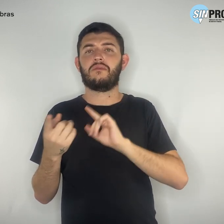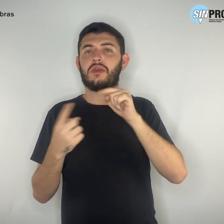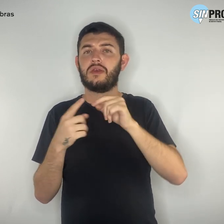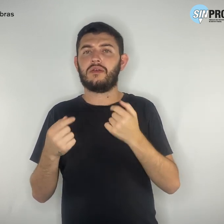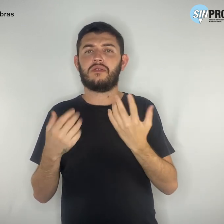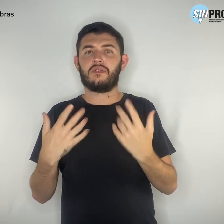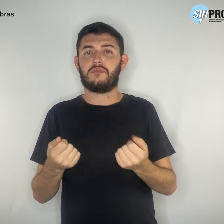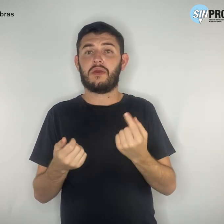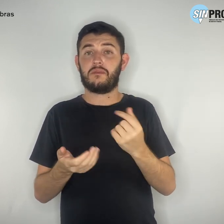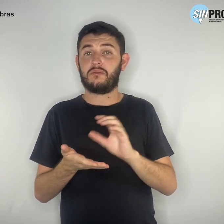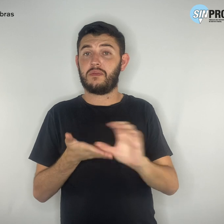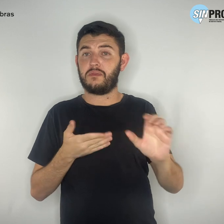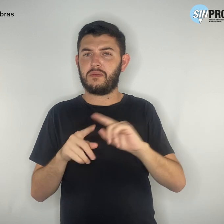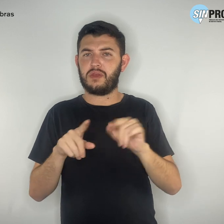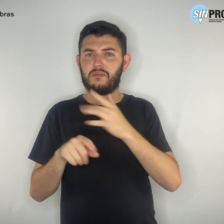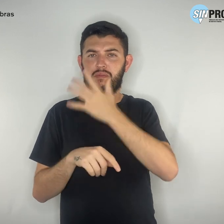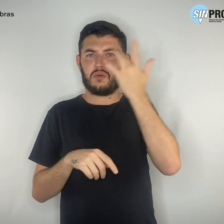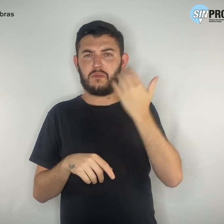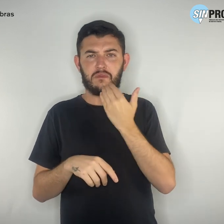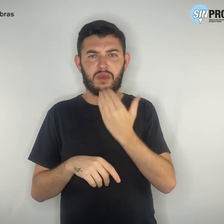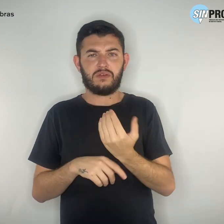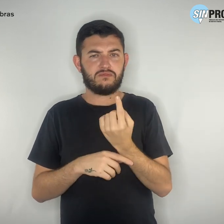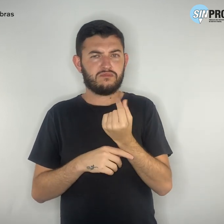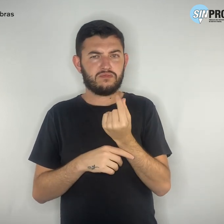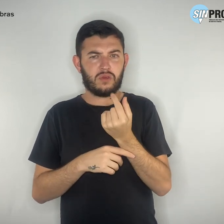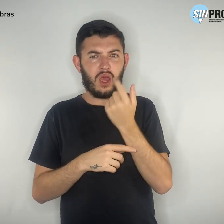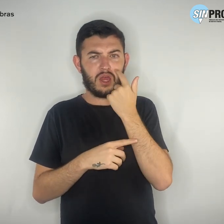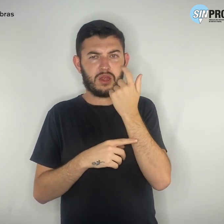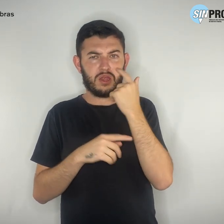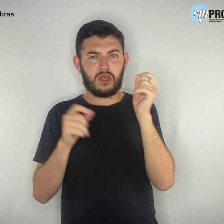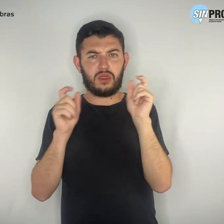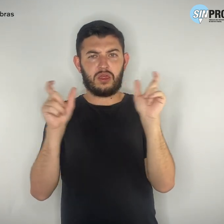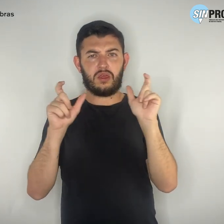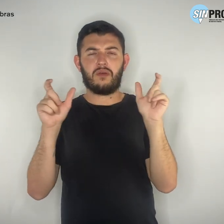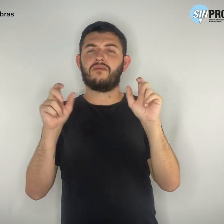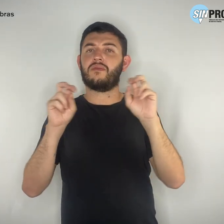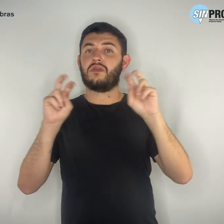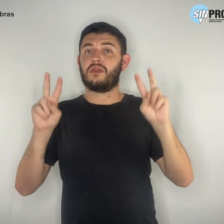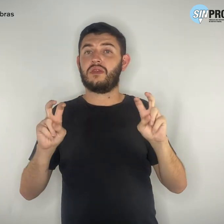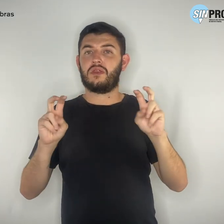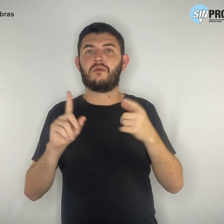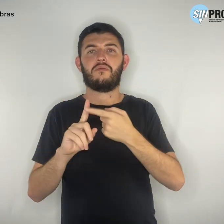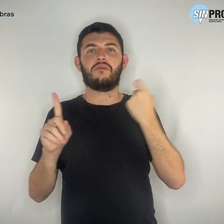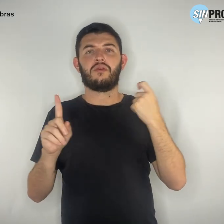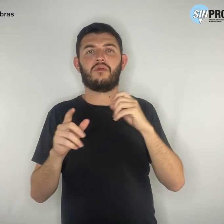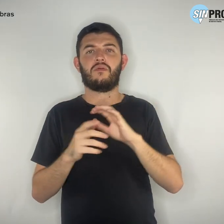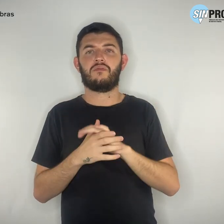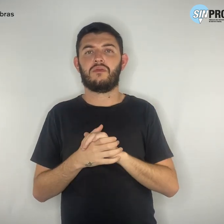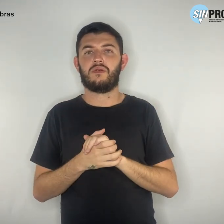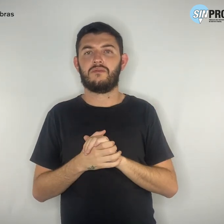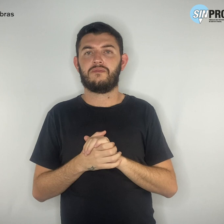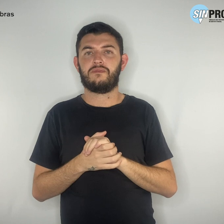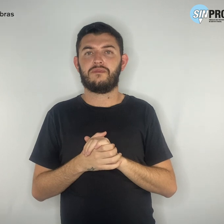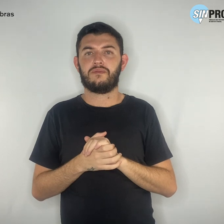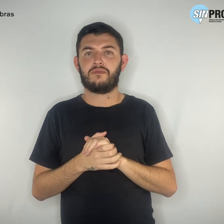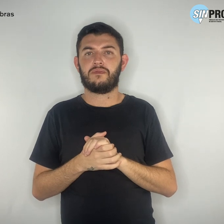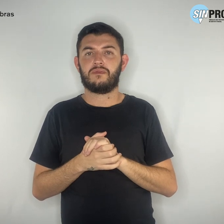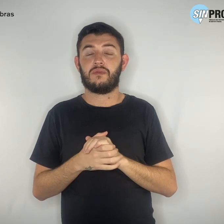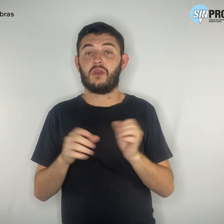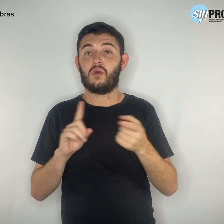pessoa peça dinheiro, tenha a certeza que se trata de um golpe. Golpe 12. No dia